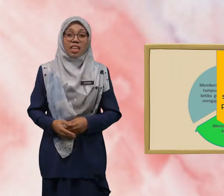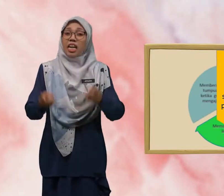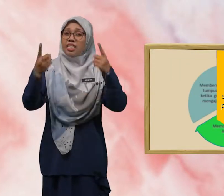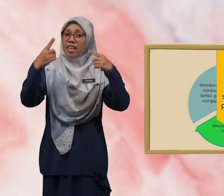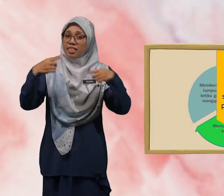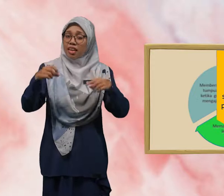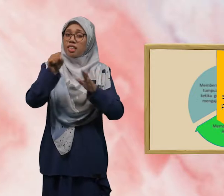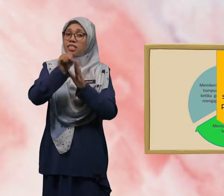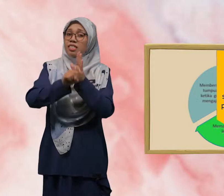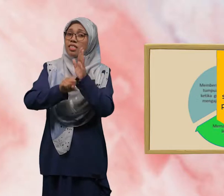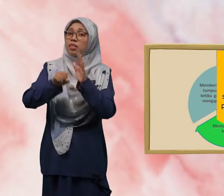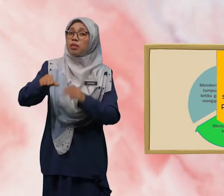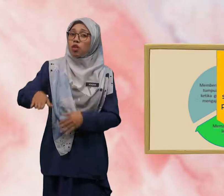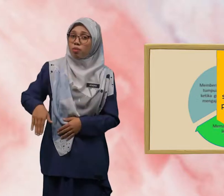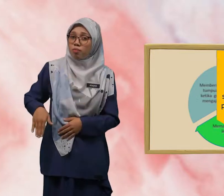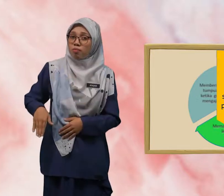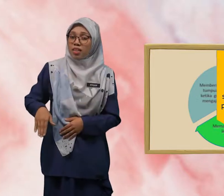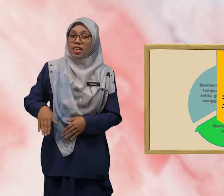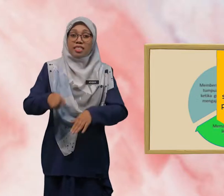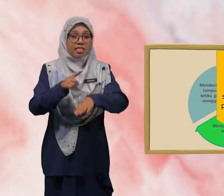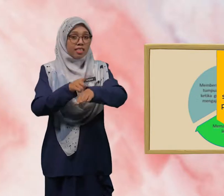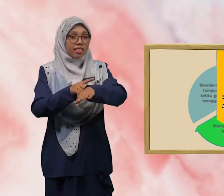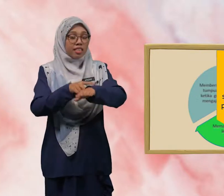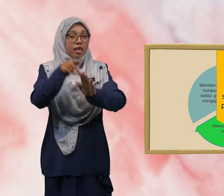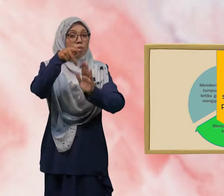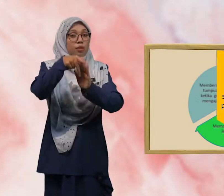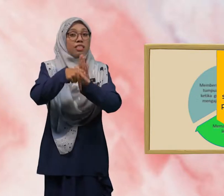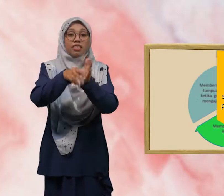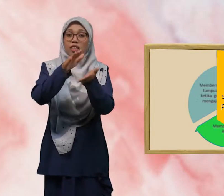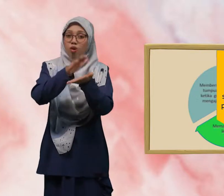datang sebelum sesi persekolahan